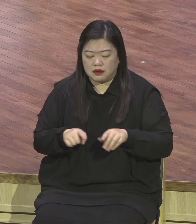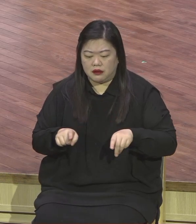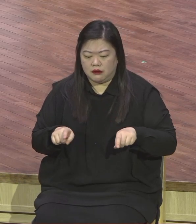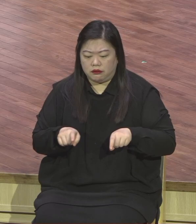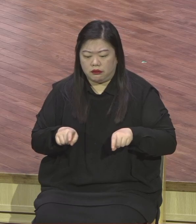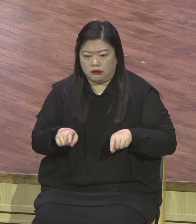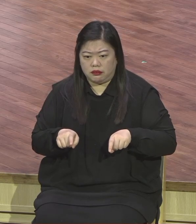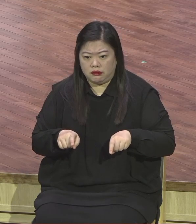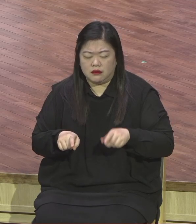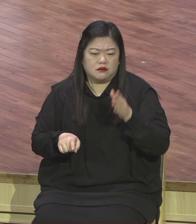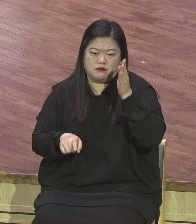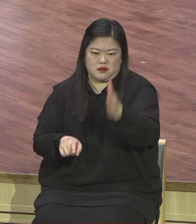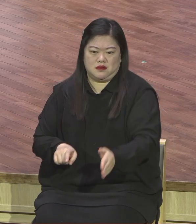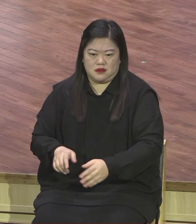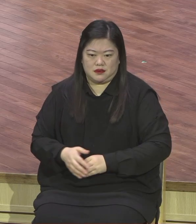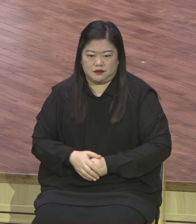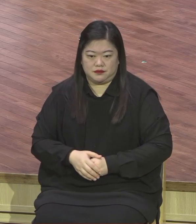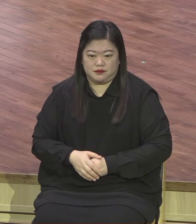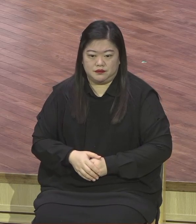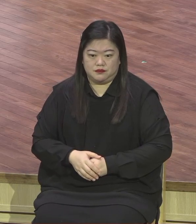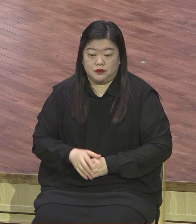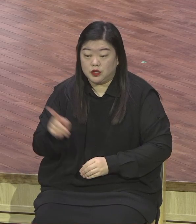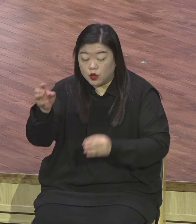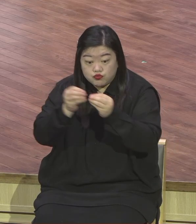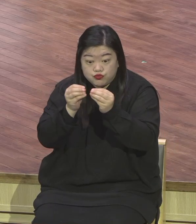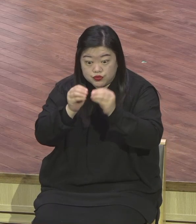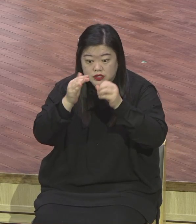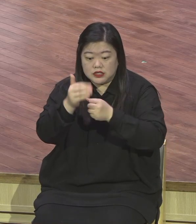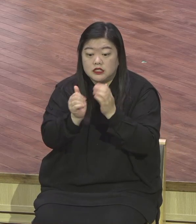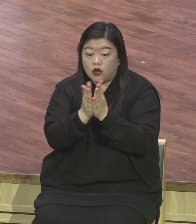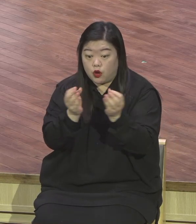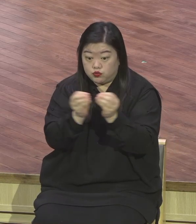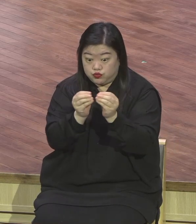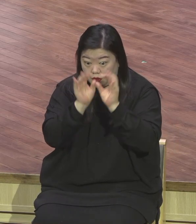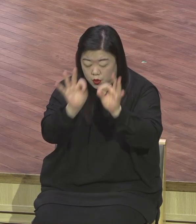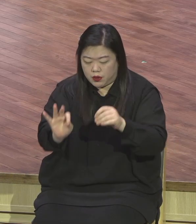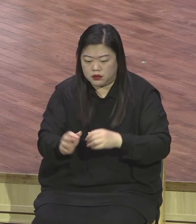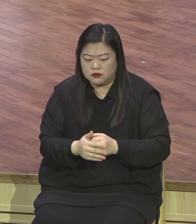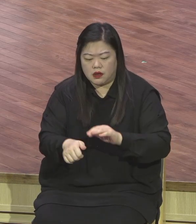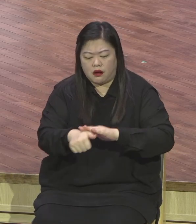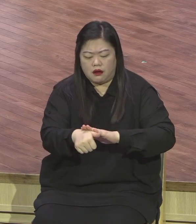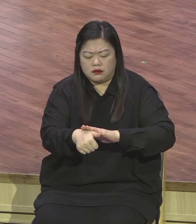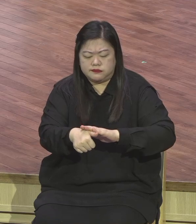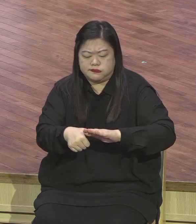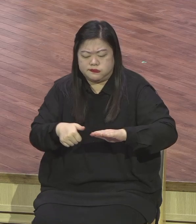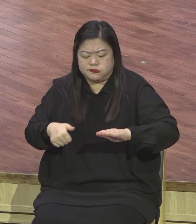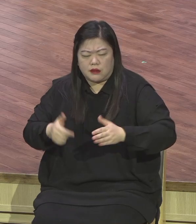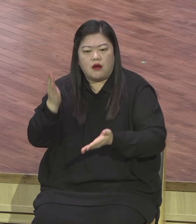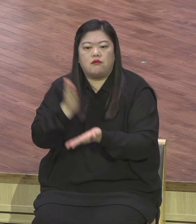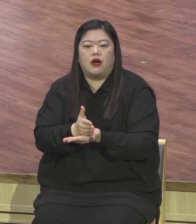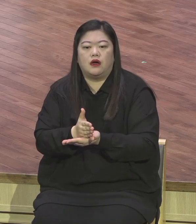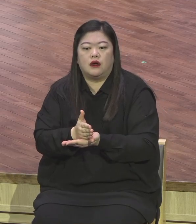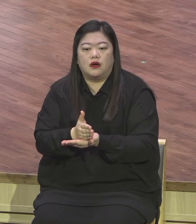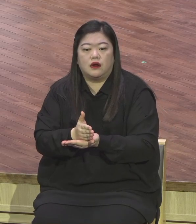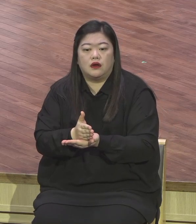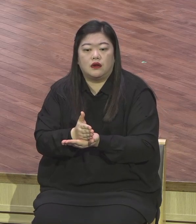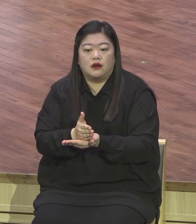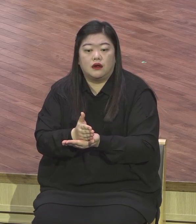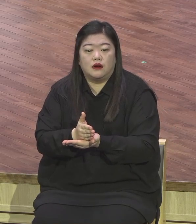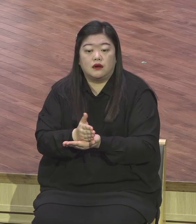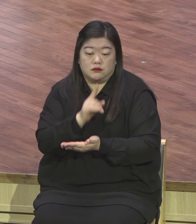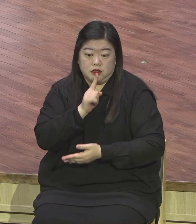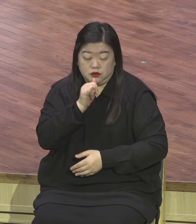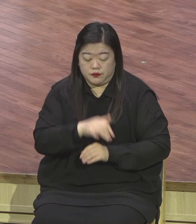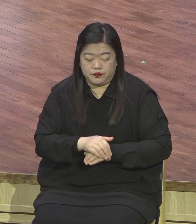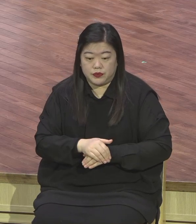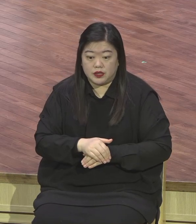물러가지 말라 그래서 뒤로 물러가지 마라 서로는 다 백번 다 양보해주라 서로는 다 양보하고